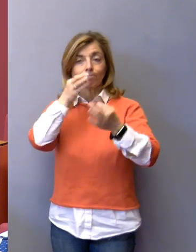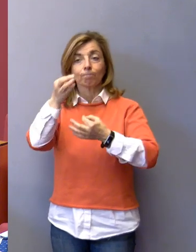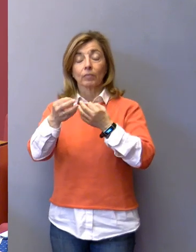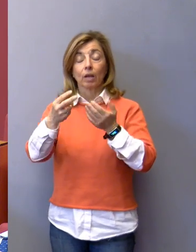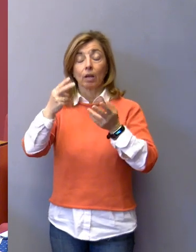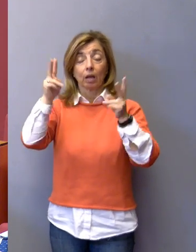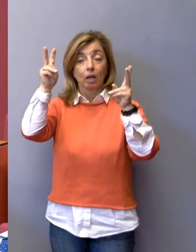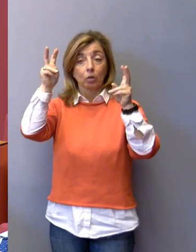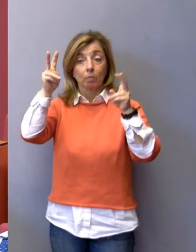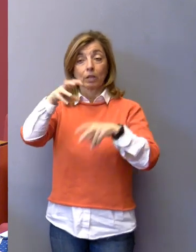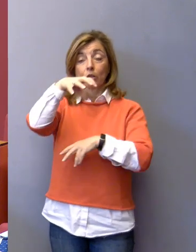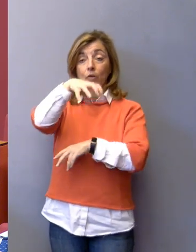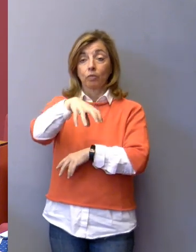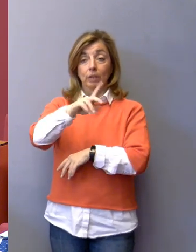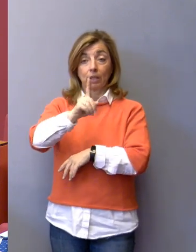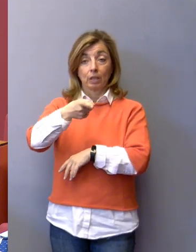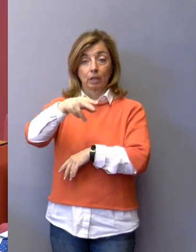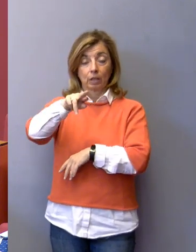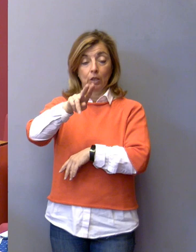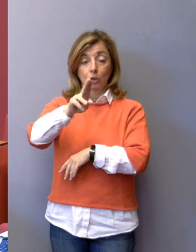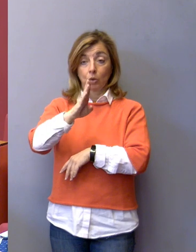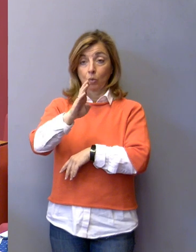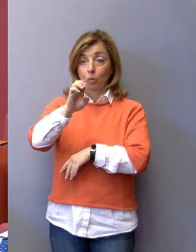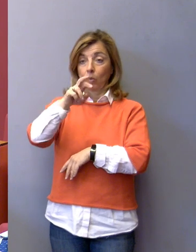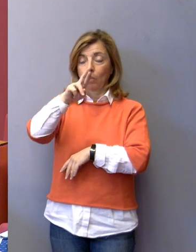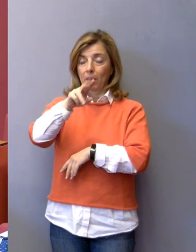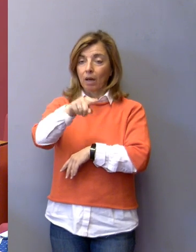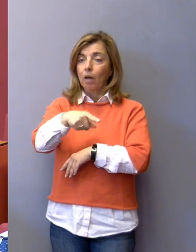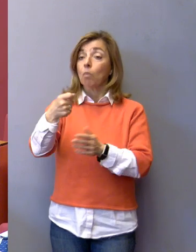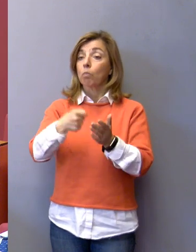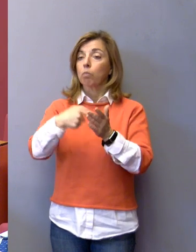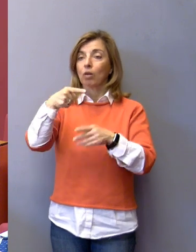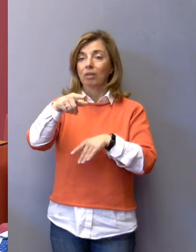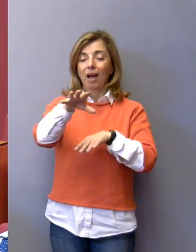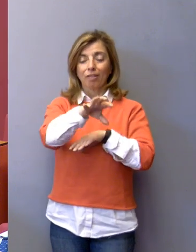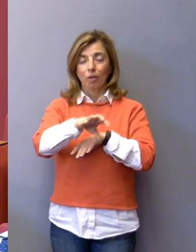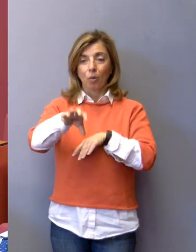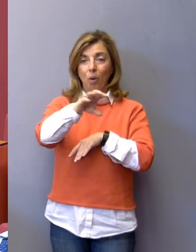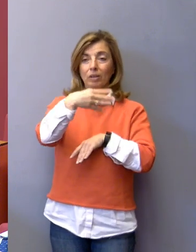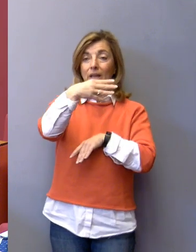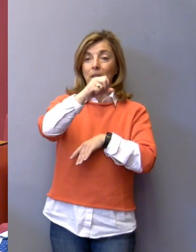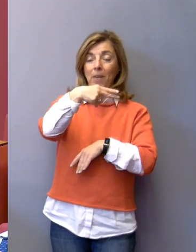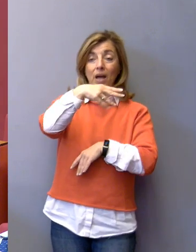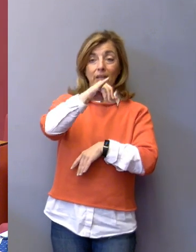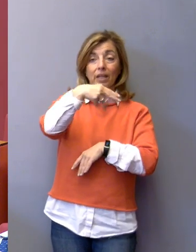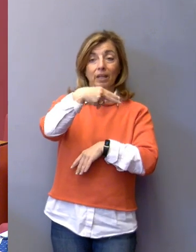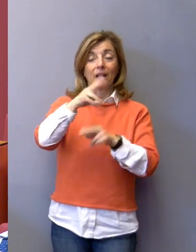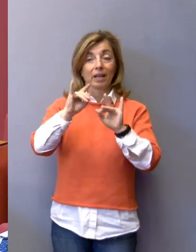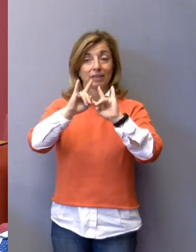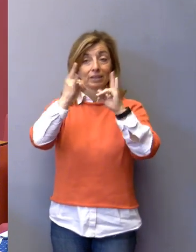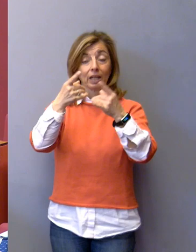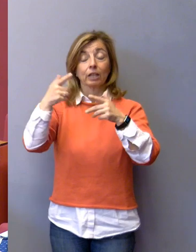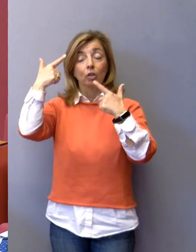che come ha illustrato Il presidente è un polmone verde per i quartieri di Manin di Castelletto di San